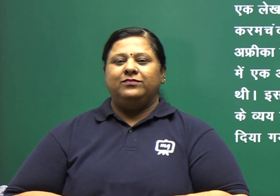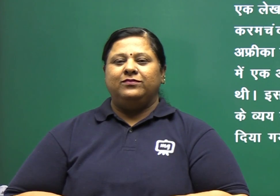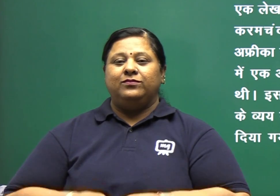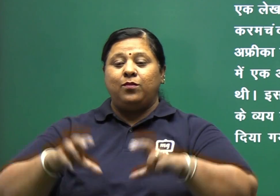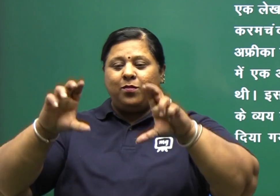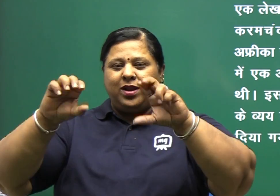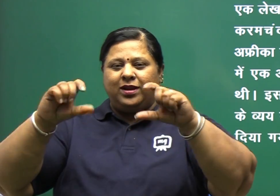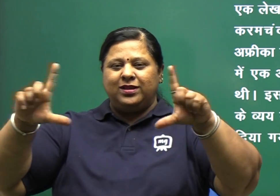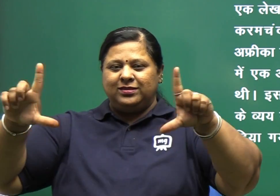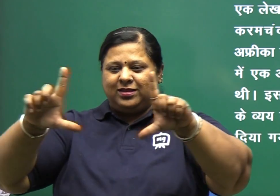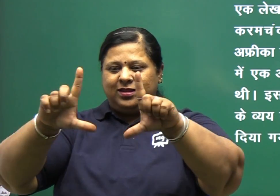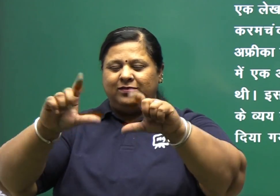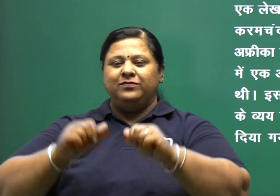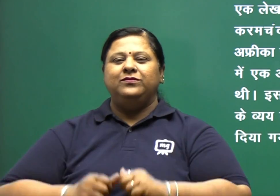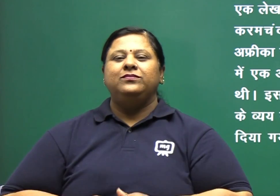पाठ का सार।